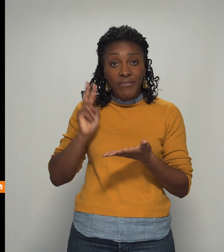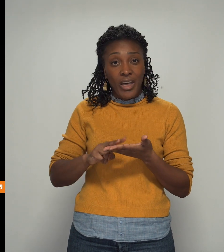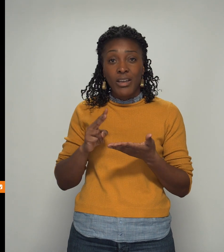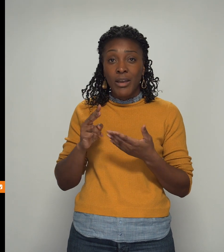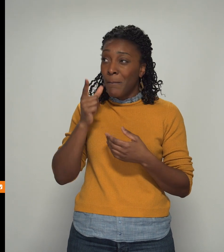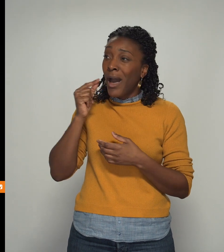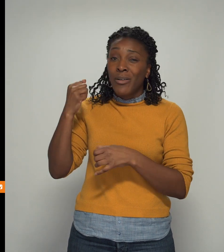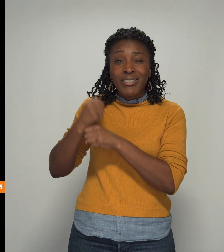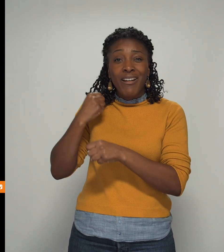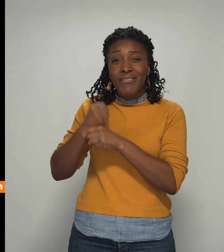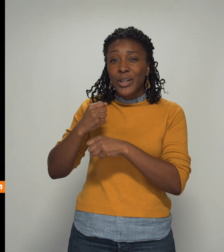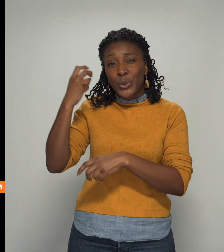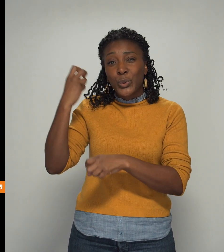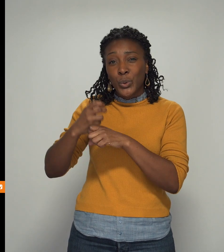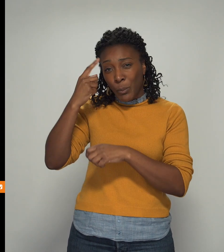J'ai vu mes parents se priver pour moi.